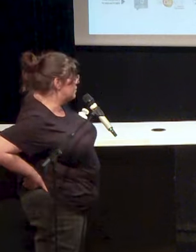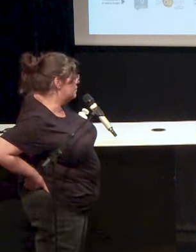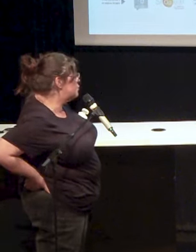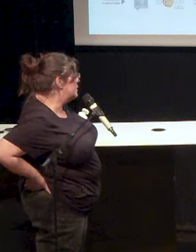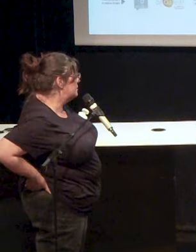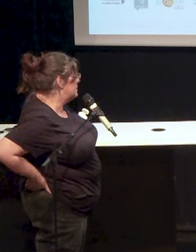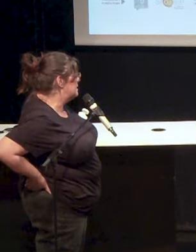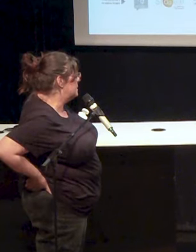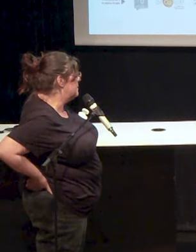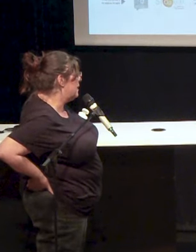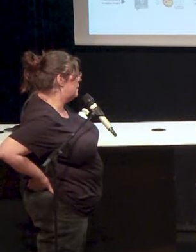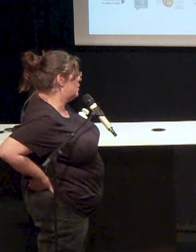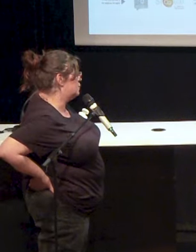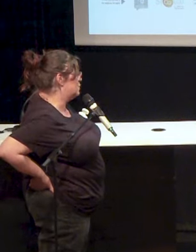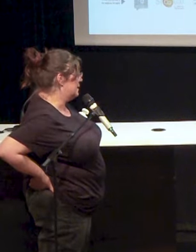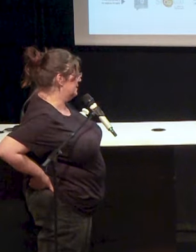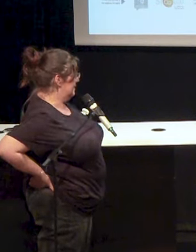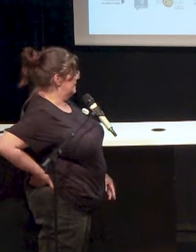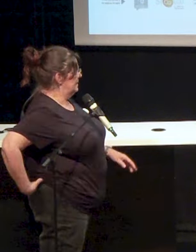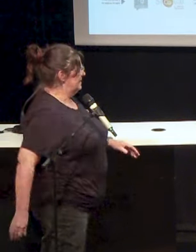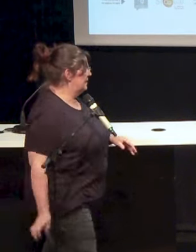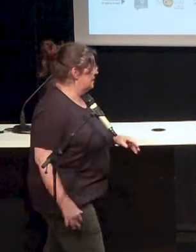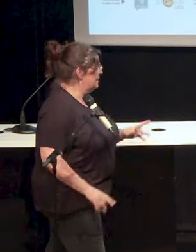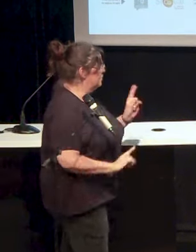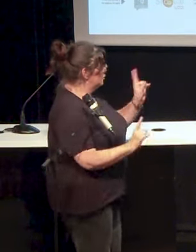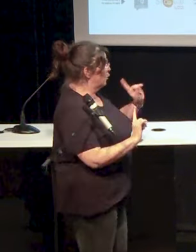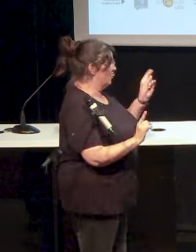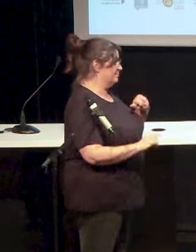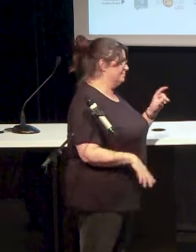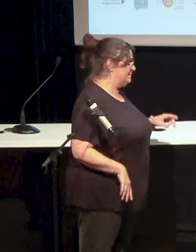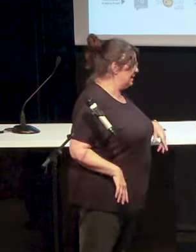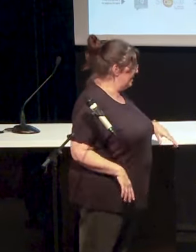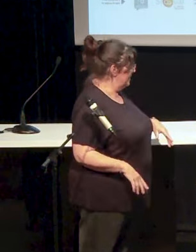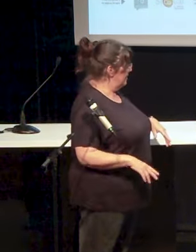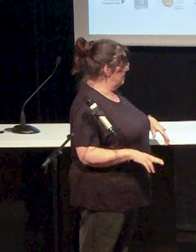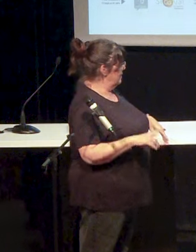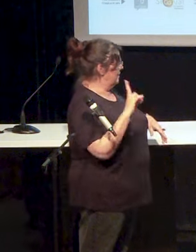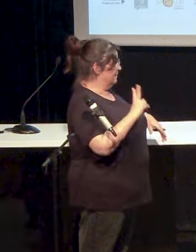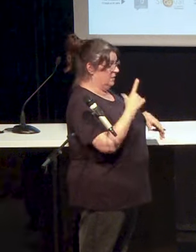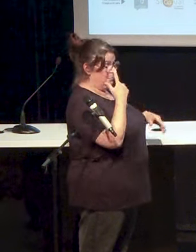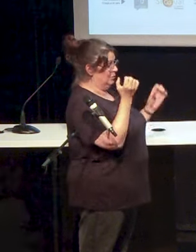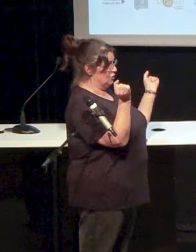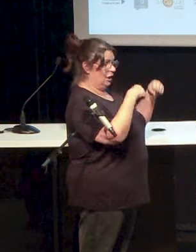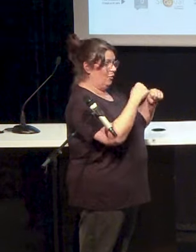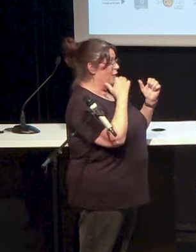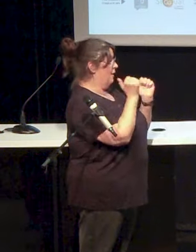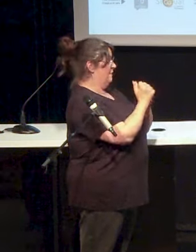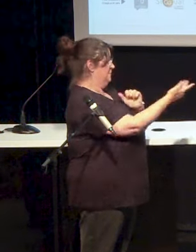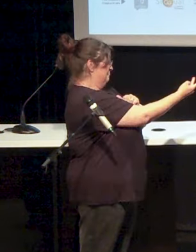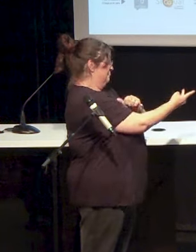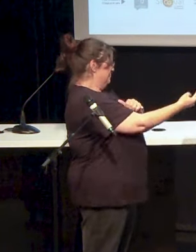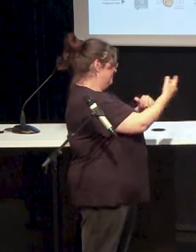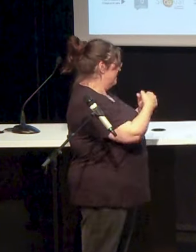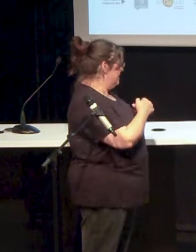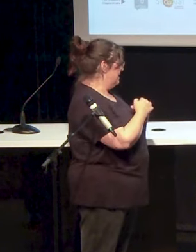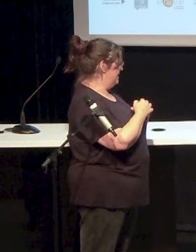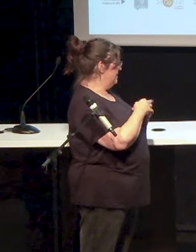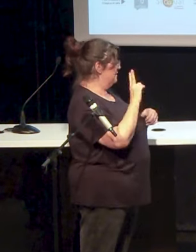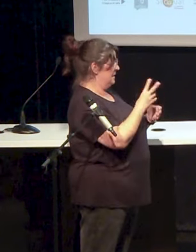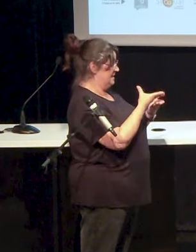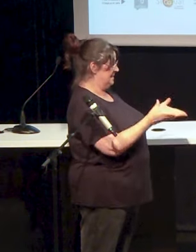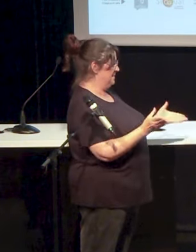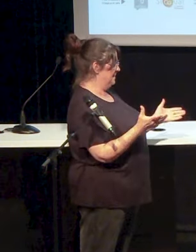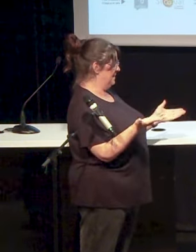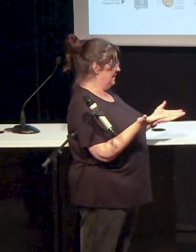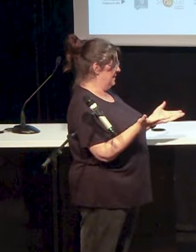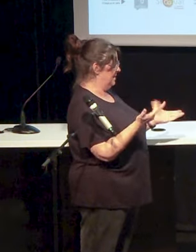Nadine, est-ce que vous souhaitez vous exprimer par rapport à tout ça ? Je suis tout à fait d'accord avec eux. Simplement,